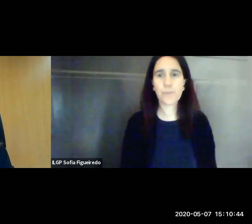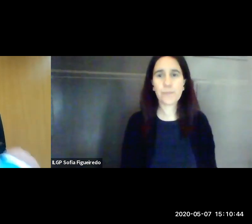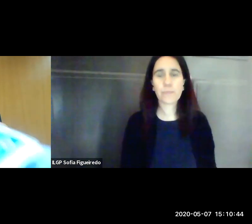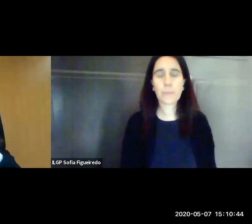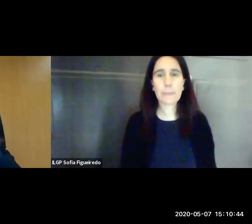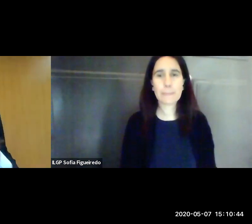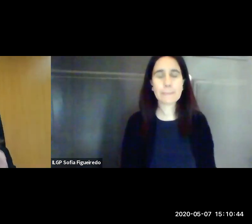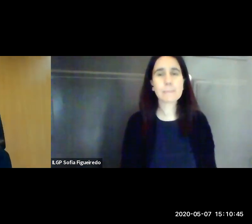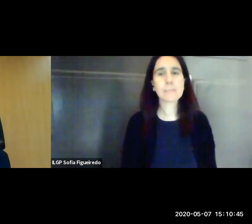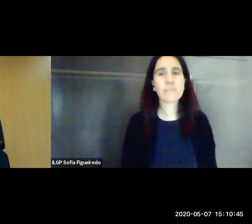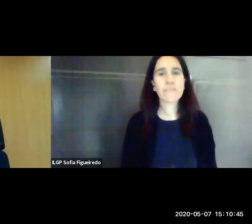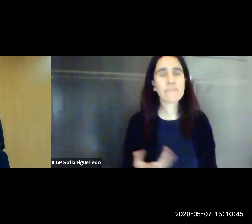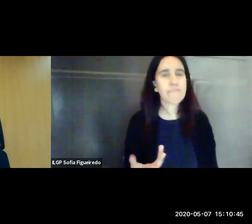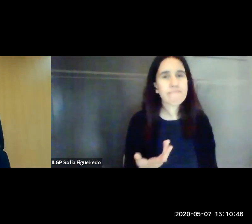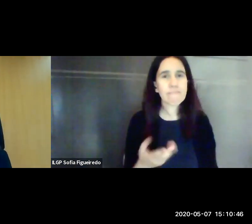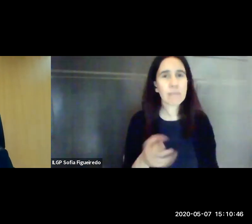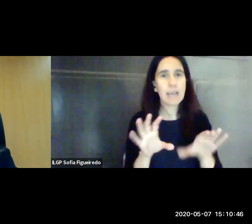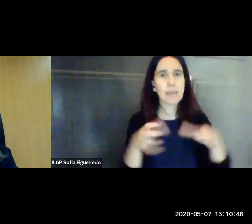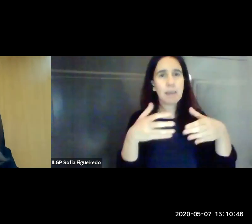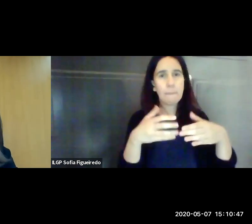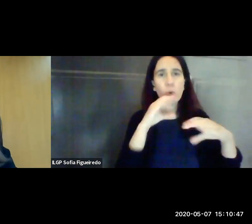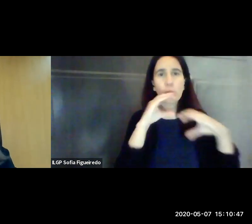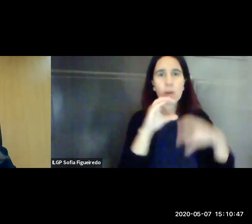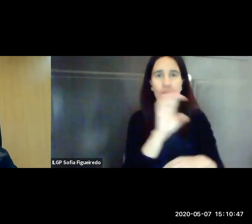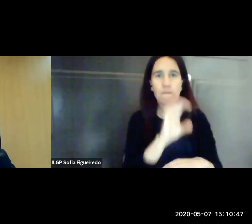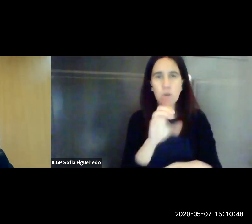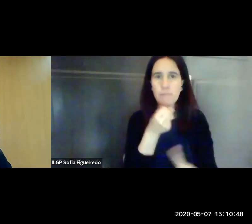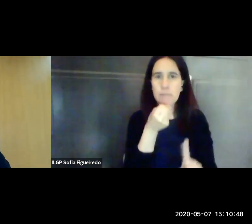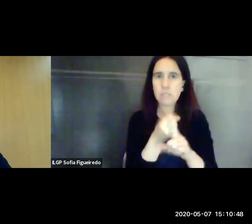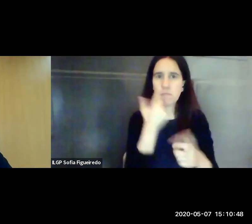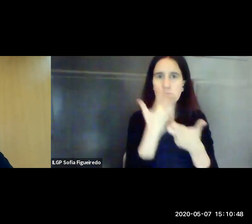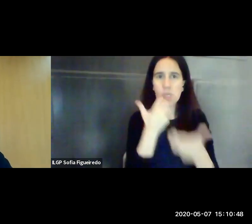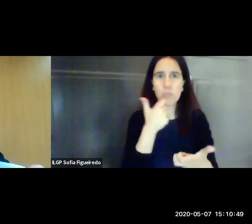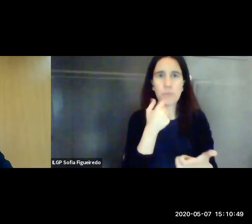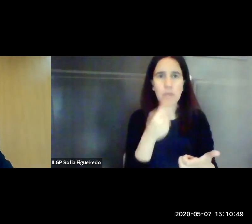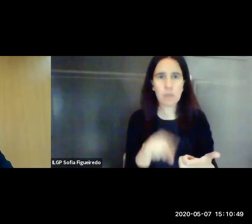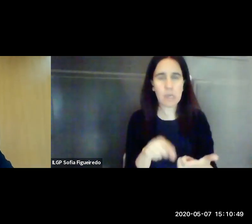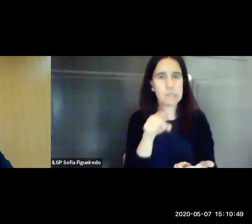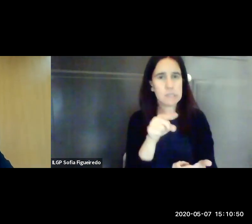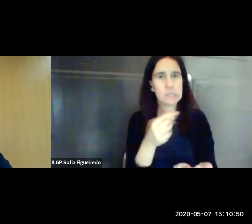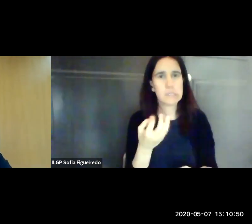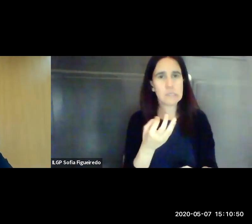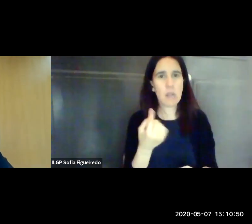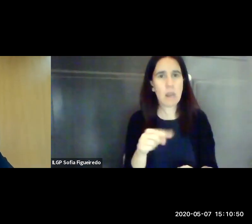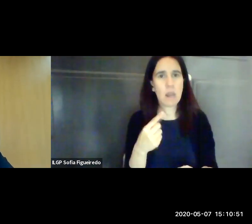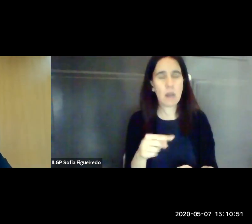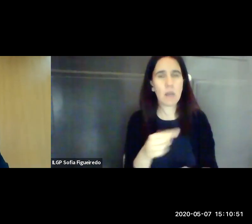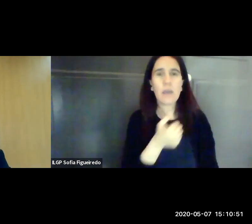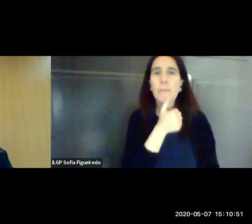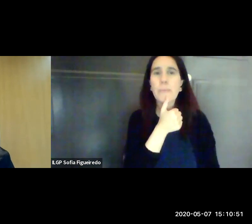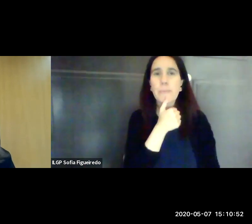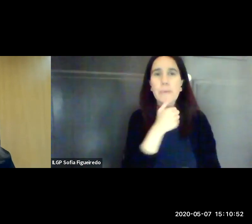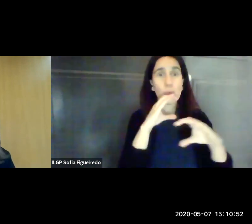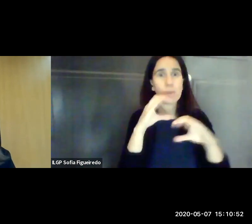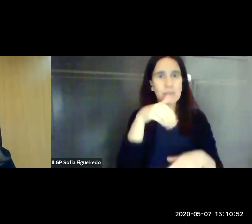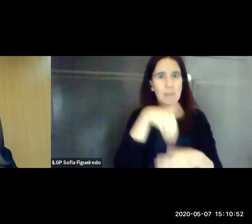Na forma como comunicar com a nossa equipa, os desafios são significativos e, portanto, aqui vem a questão da comunicação